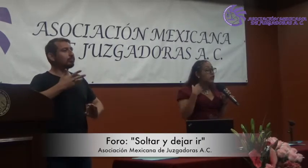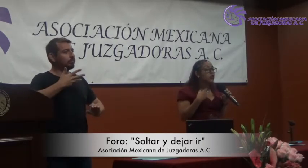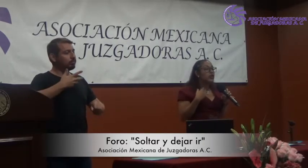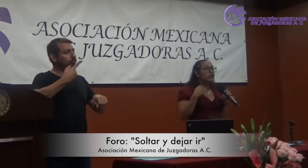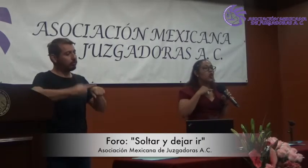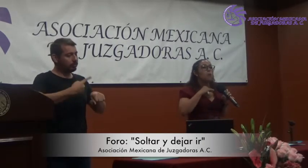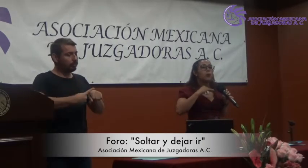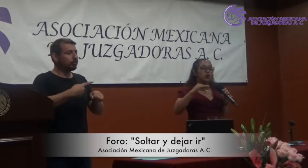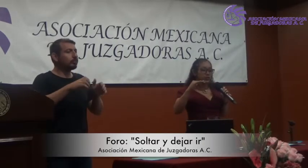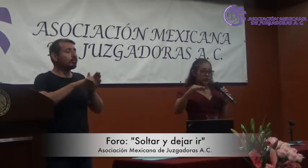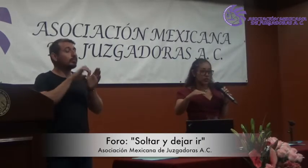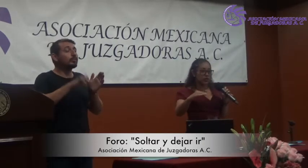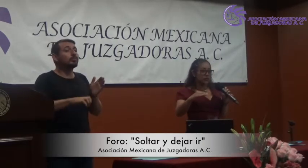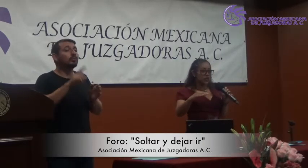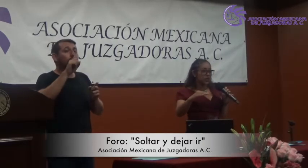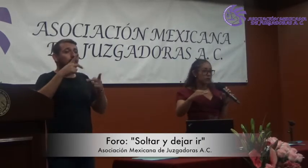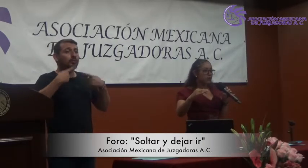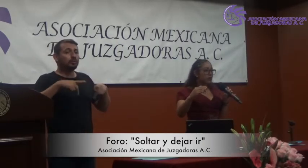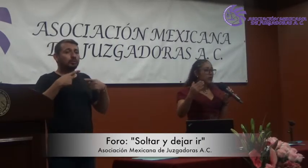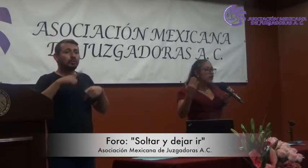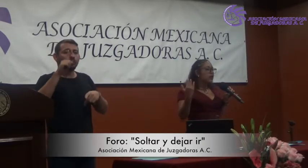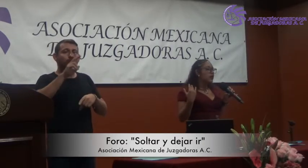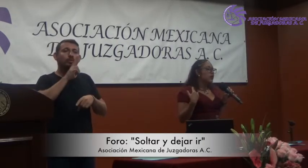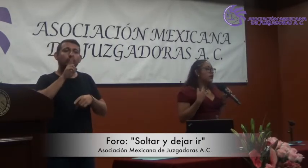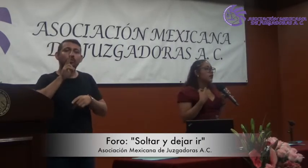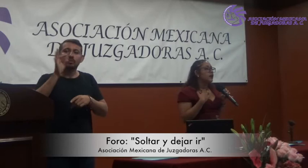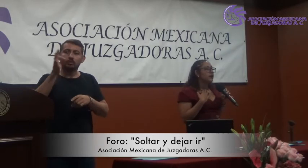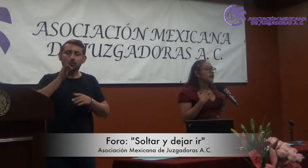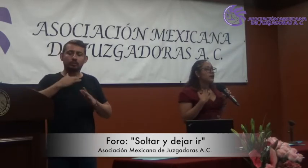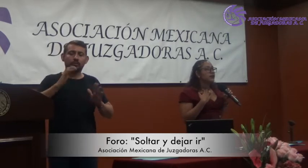persona está afrontando un proceso de este tipo,